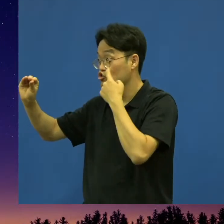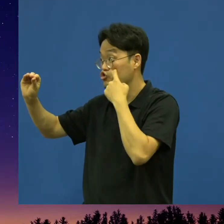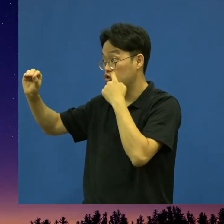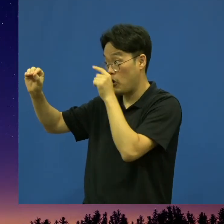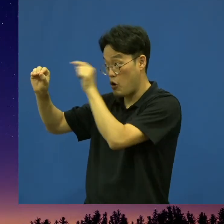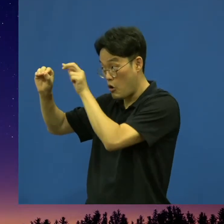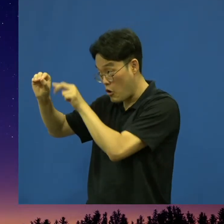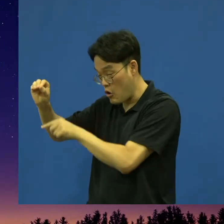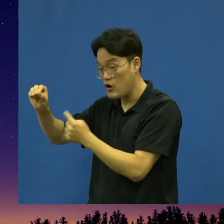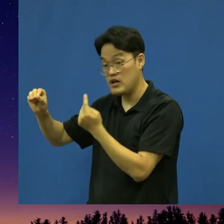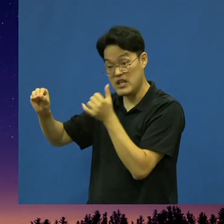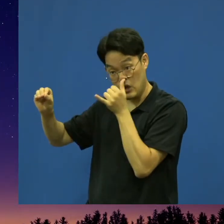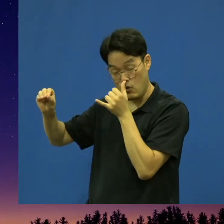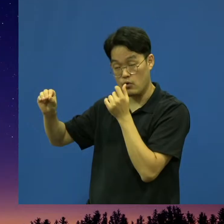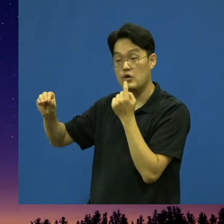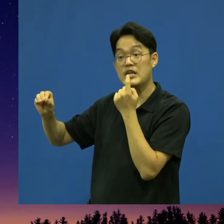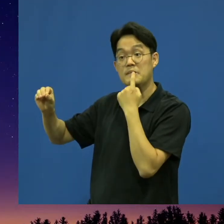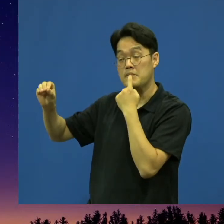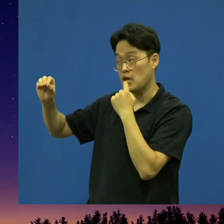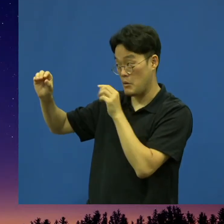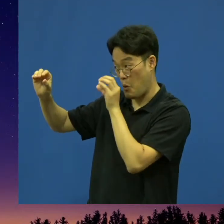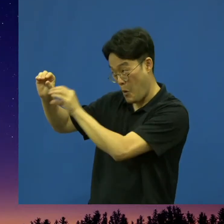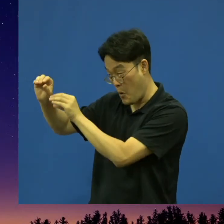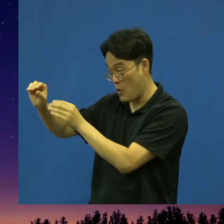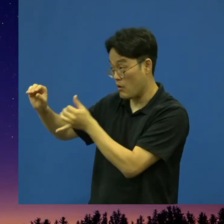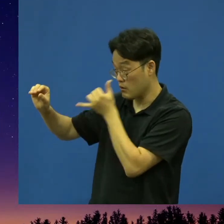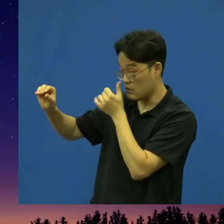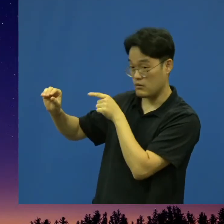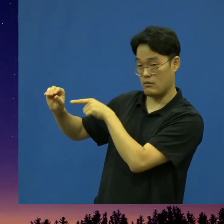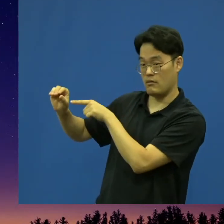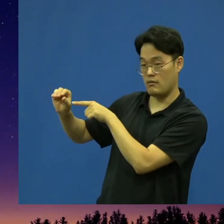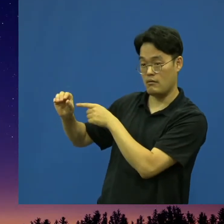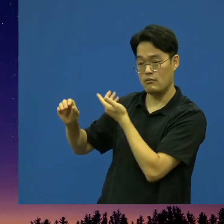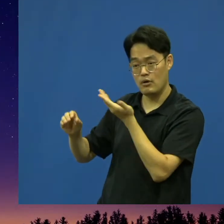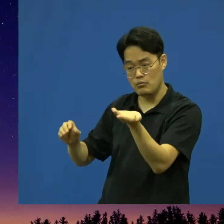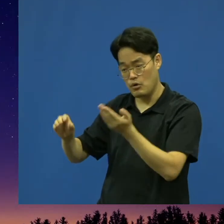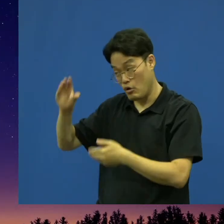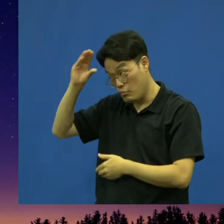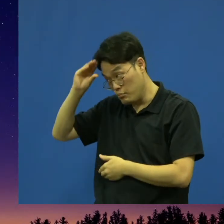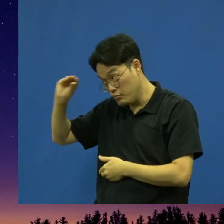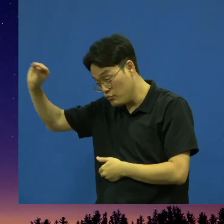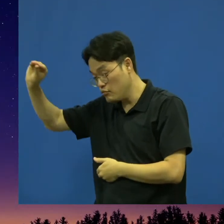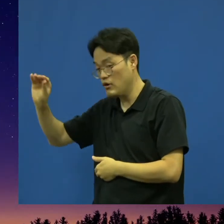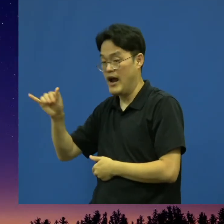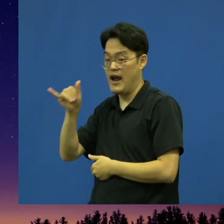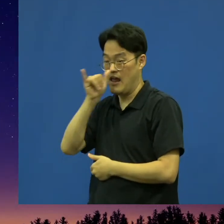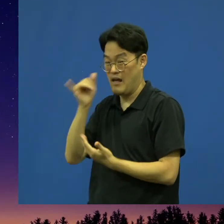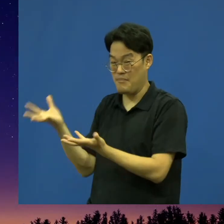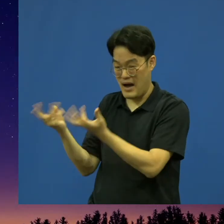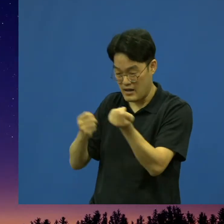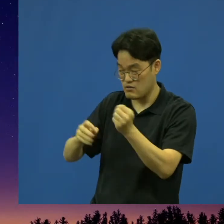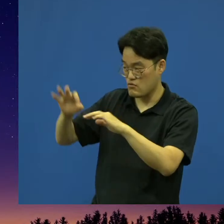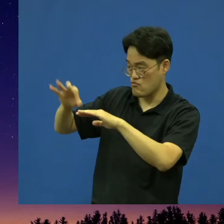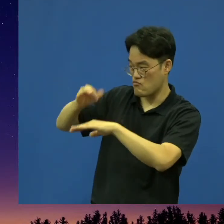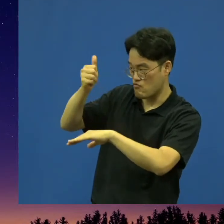말을 하였더라. 여러분, 뿔들이 일어나서 많은 왕들이 흥망성쇠를